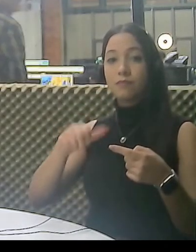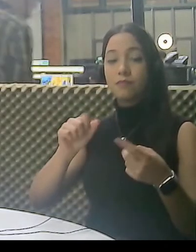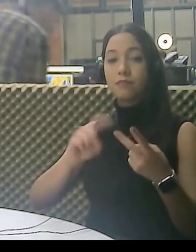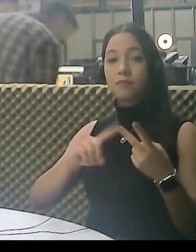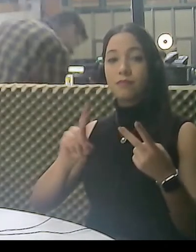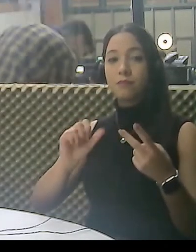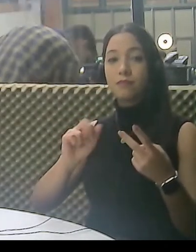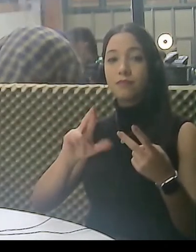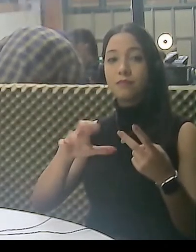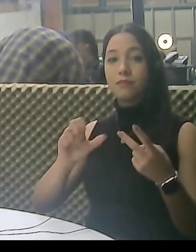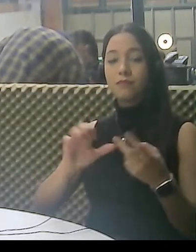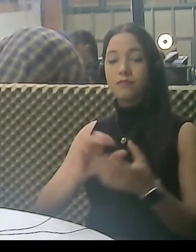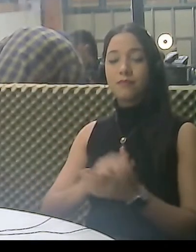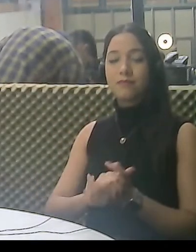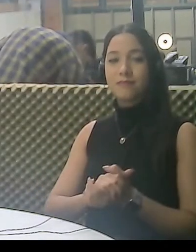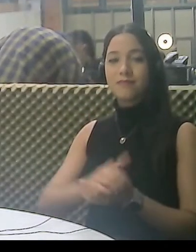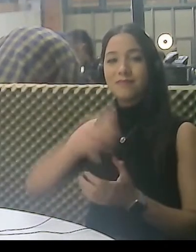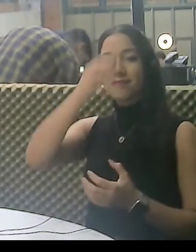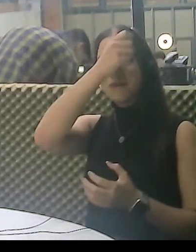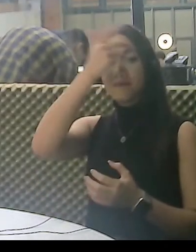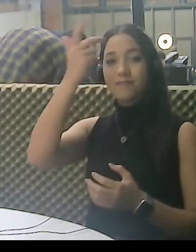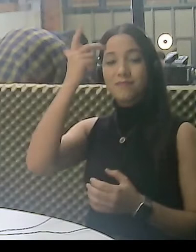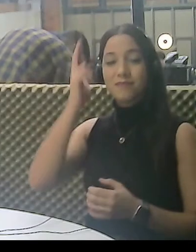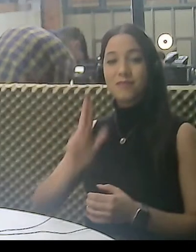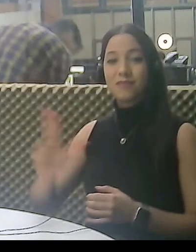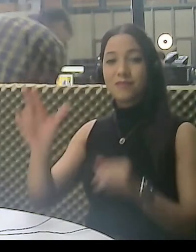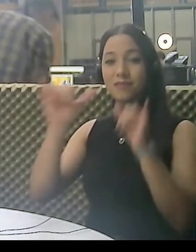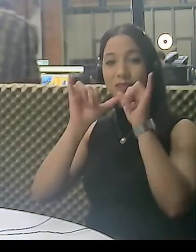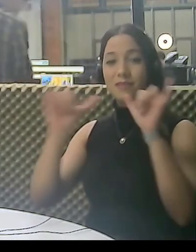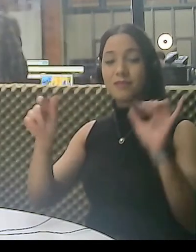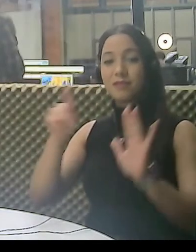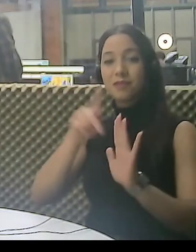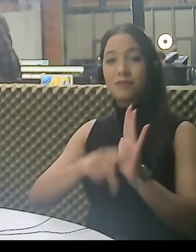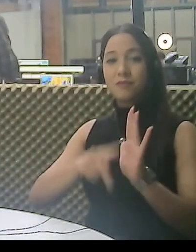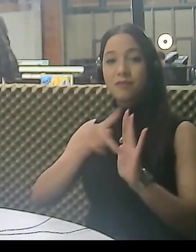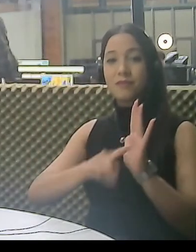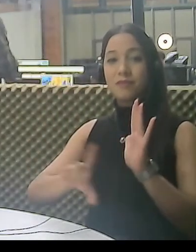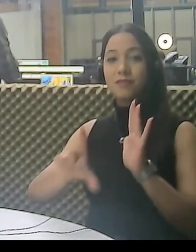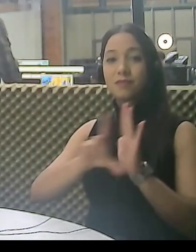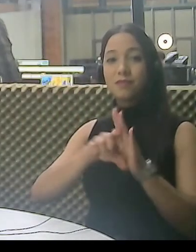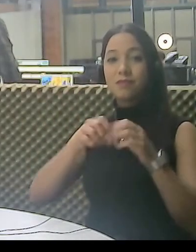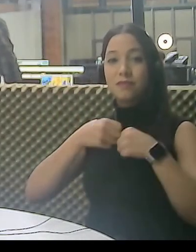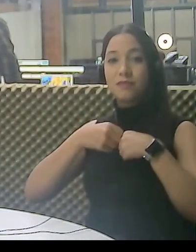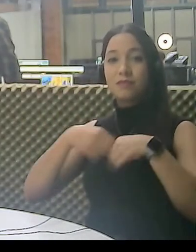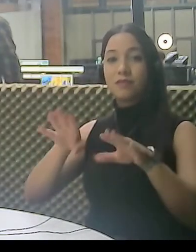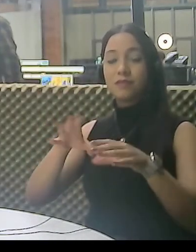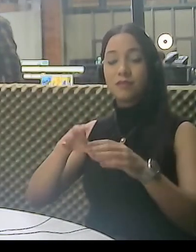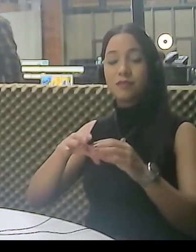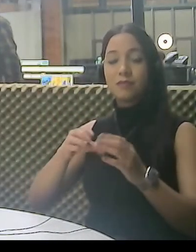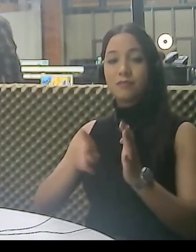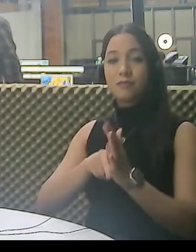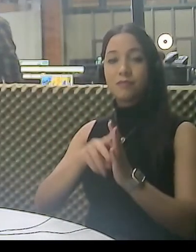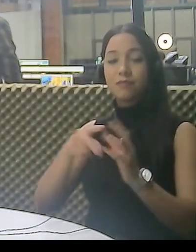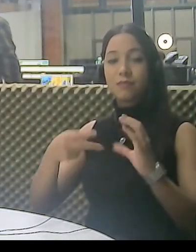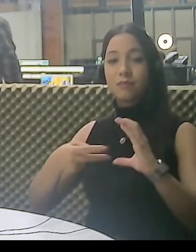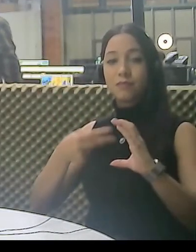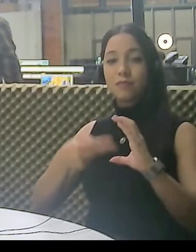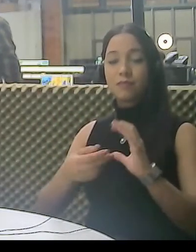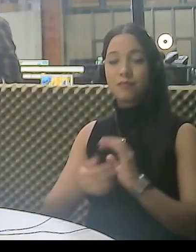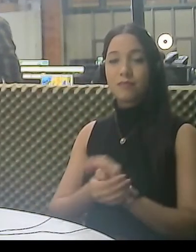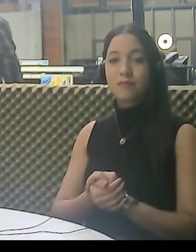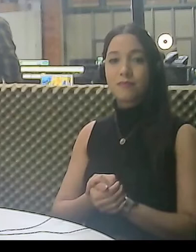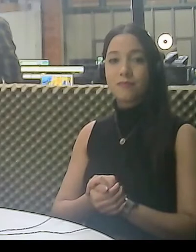Resende. Prefeitura de Uberlândia anuncia projetos de lei para serem enviados à Câmara. Uma